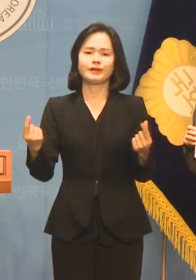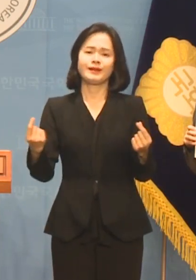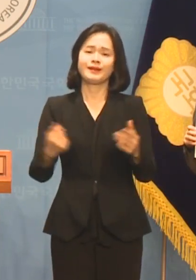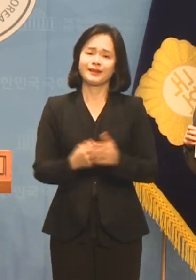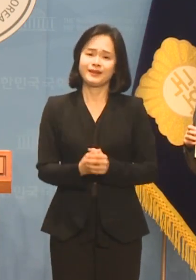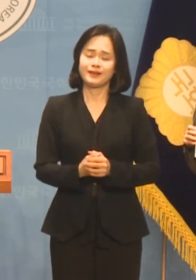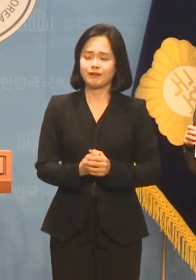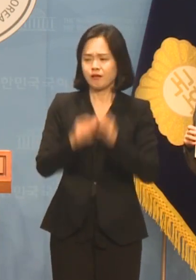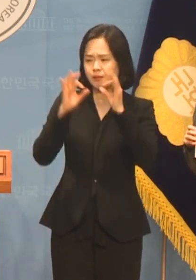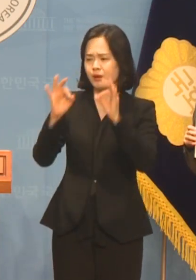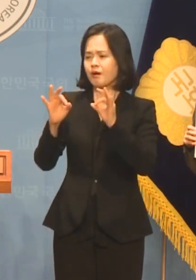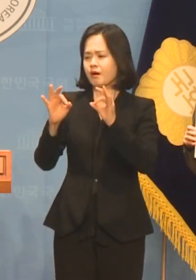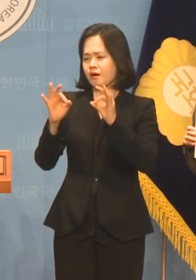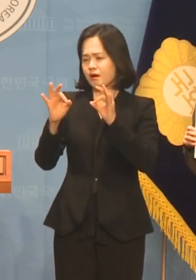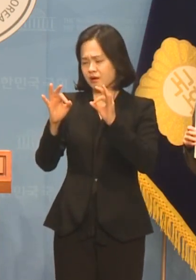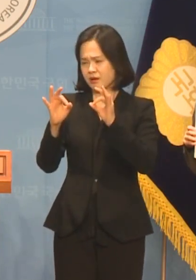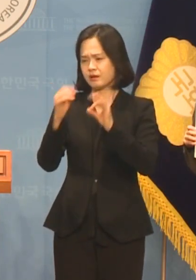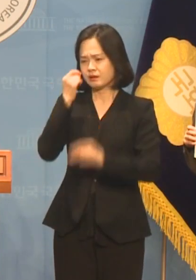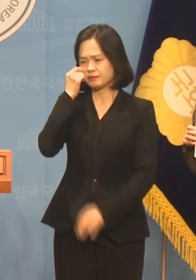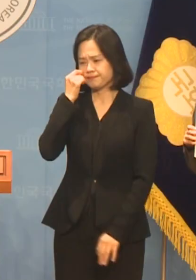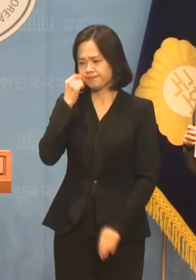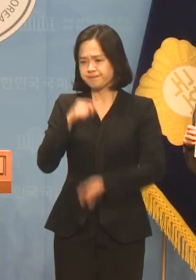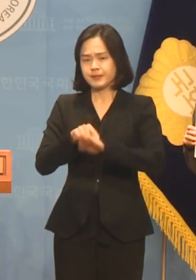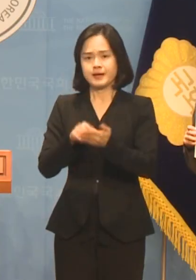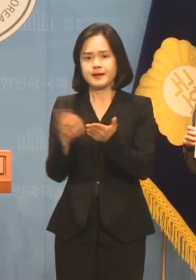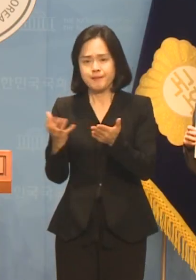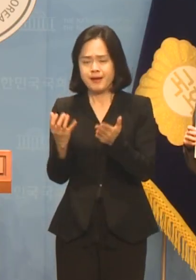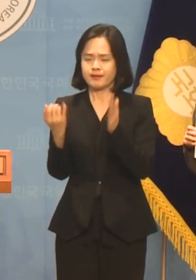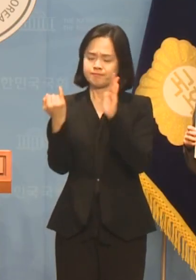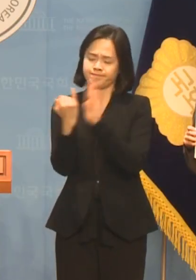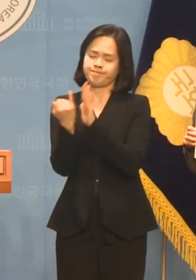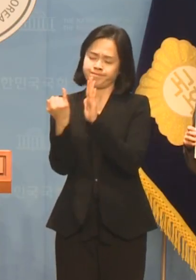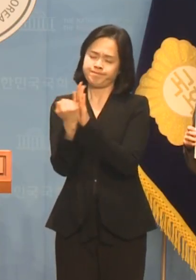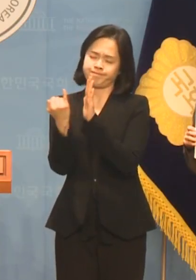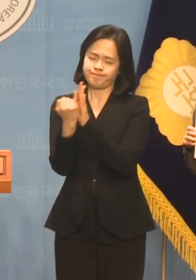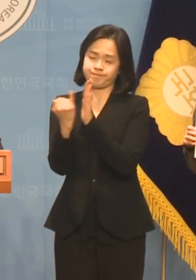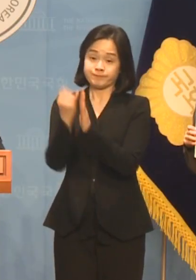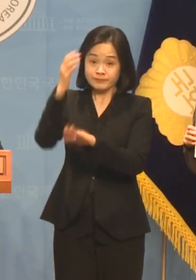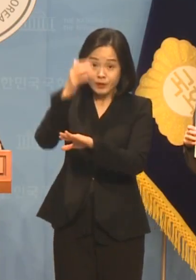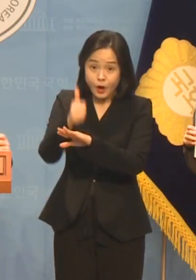있었던 것에서 이 오랜 세월이 걸렸던 것 같습니다.